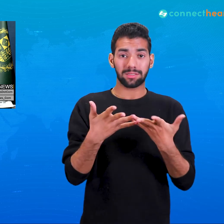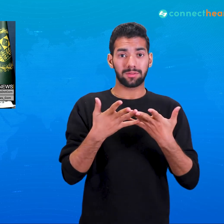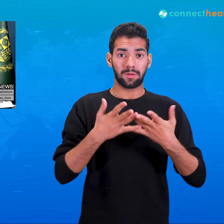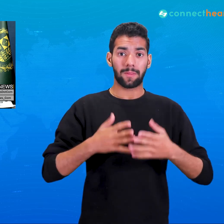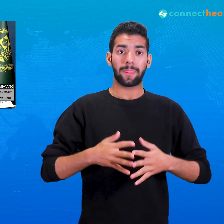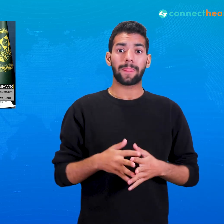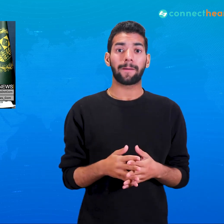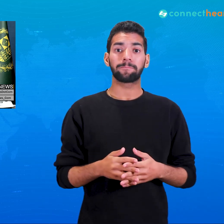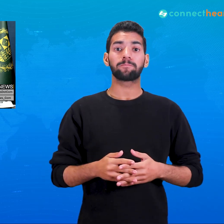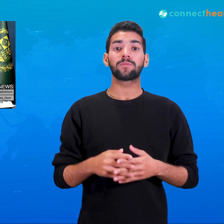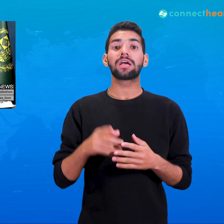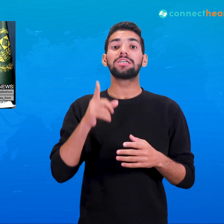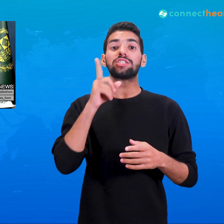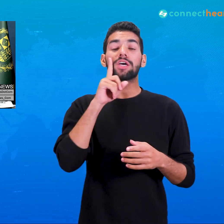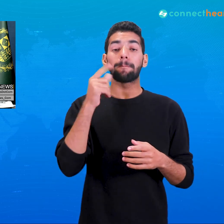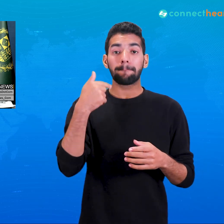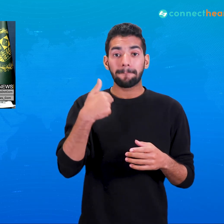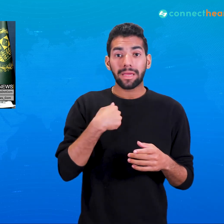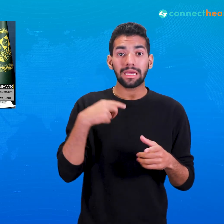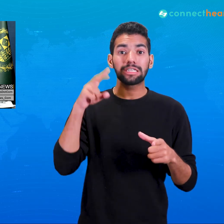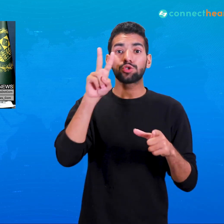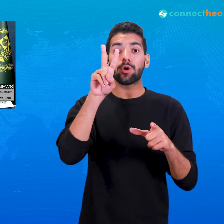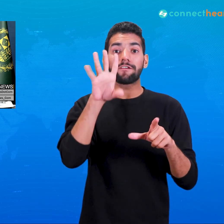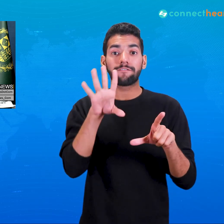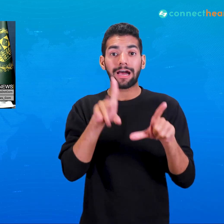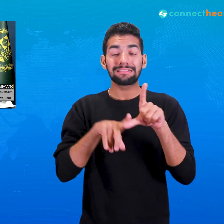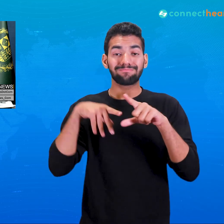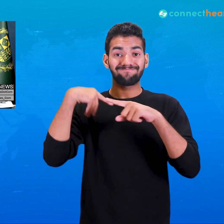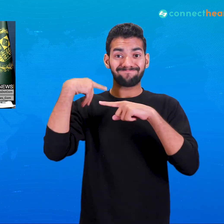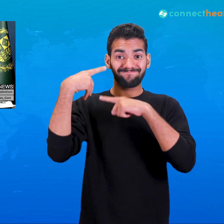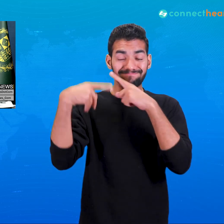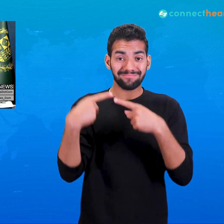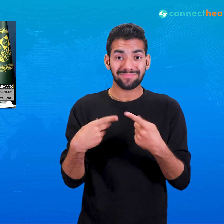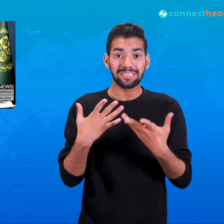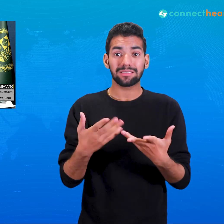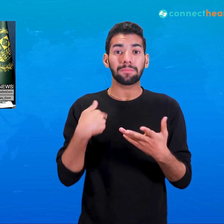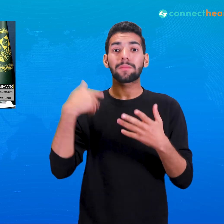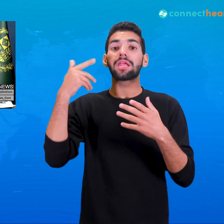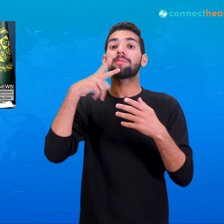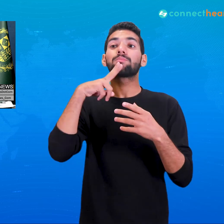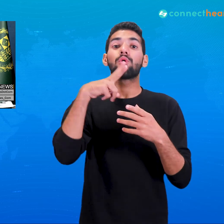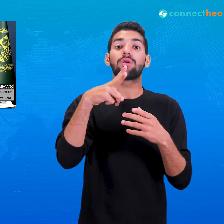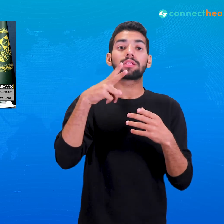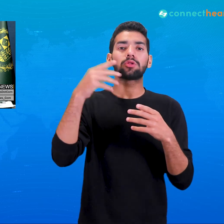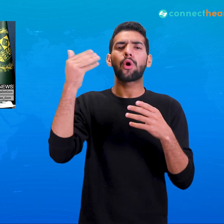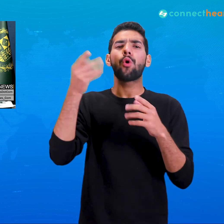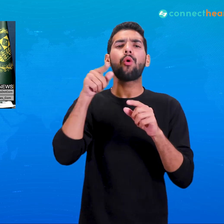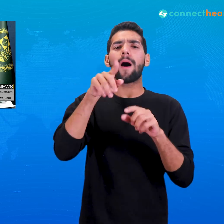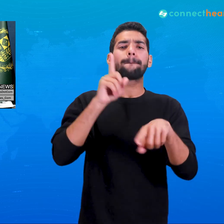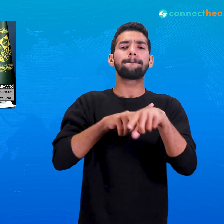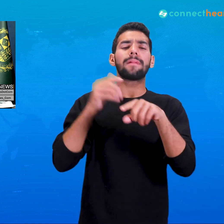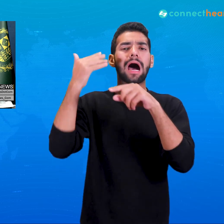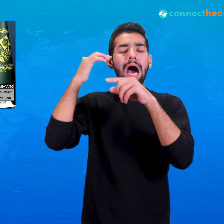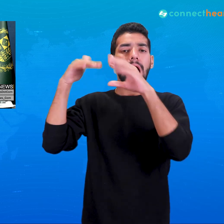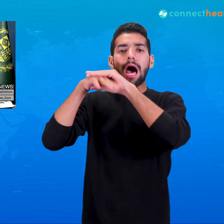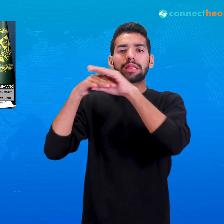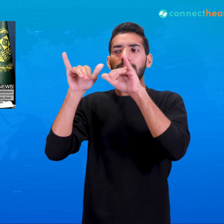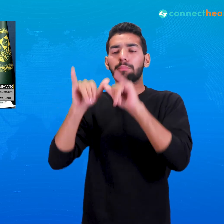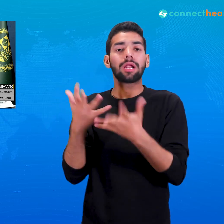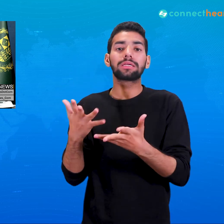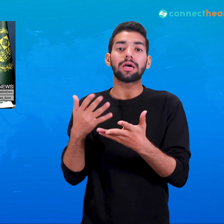میں ریپیٹ کرتا ہوں کہ میں جب 25 سال پہلے جب یہ کہا تھا تو کیا میرا ذہن میں کیا تھا؟